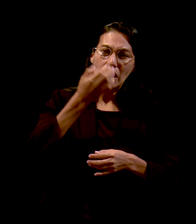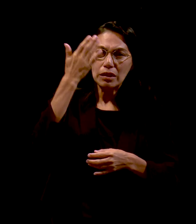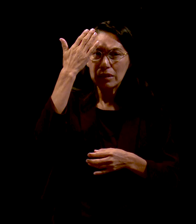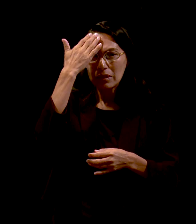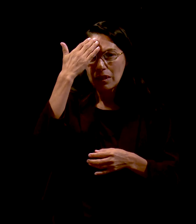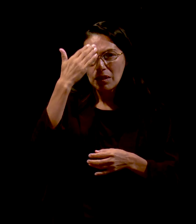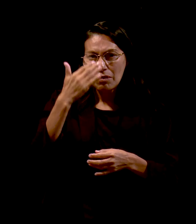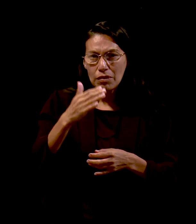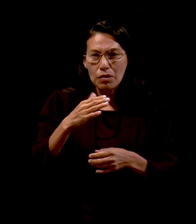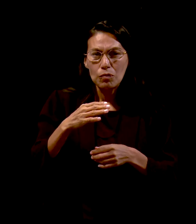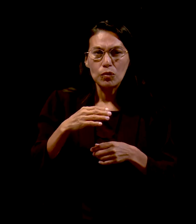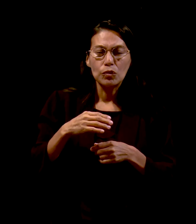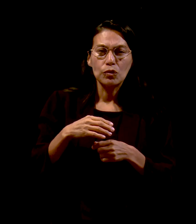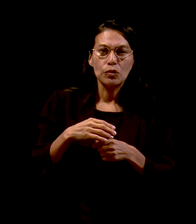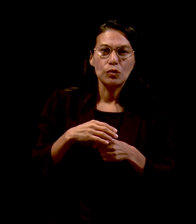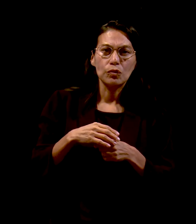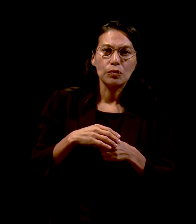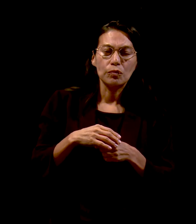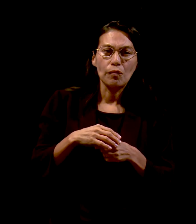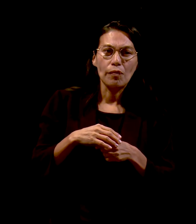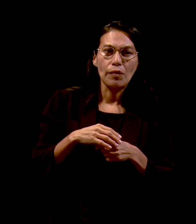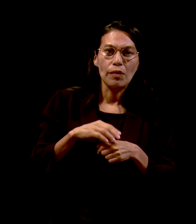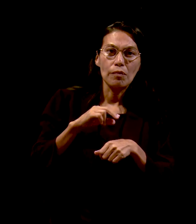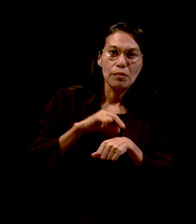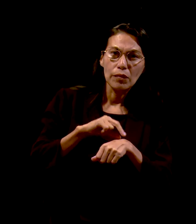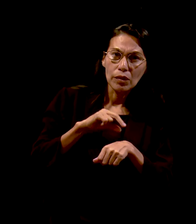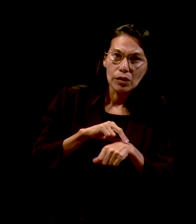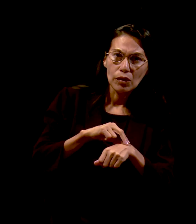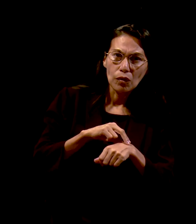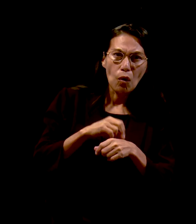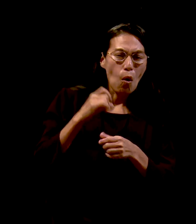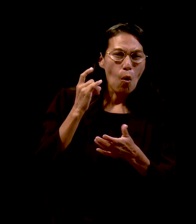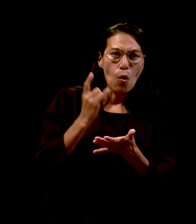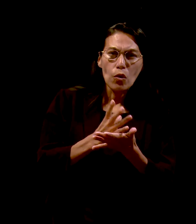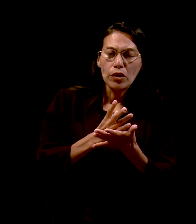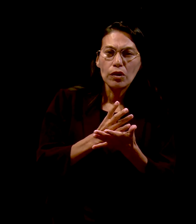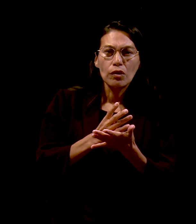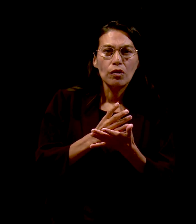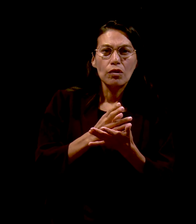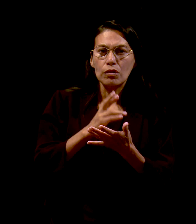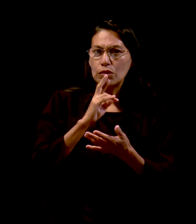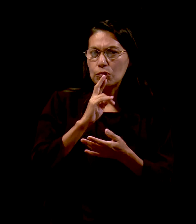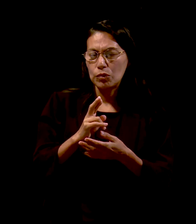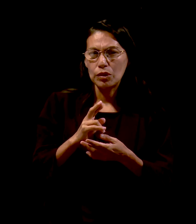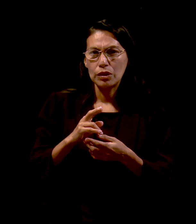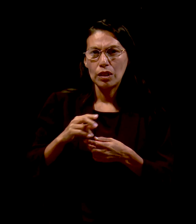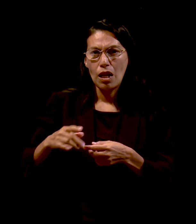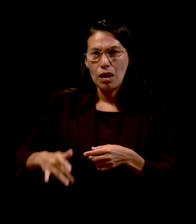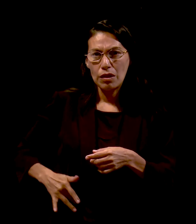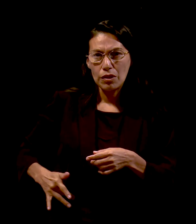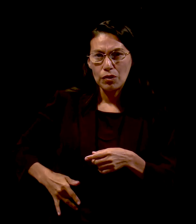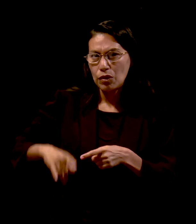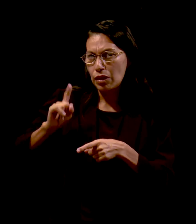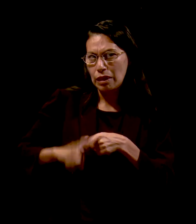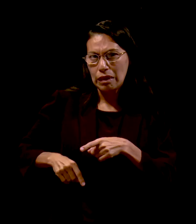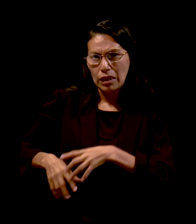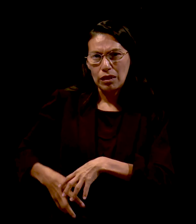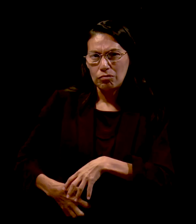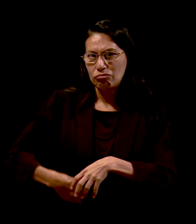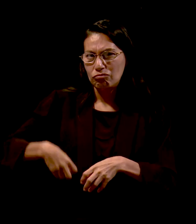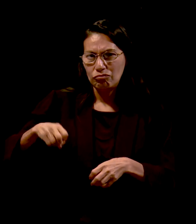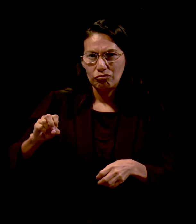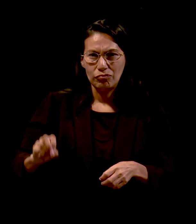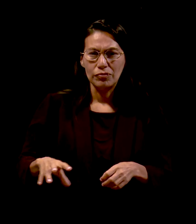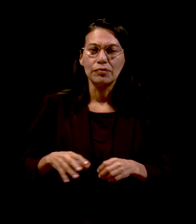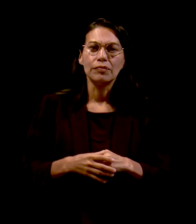la única solución que había era quitar ese riñón no había otra pero no estaban las